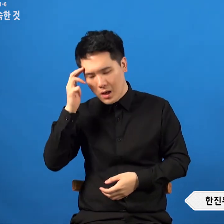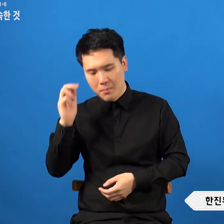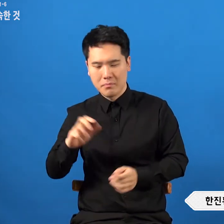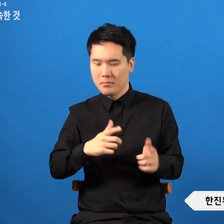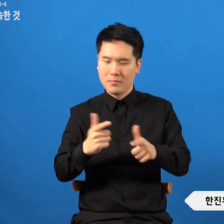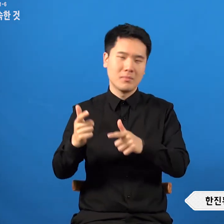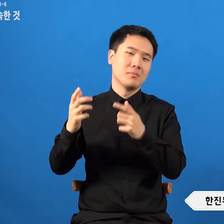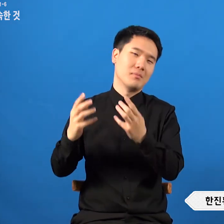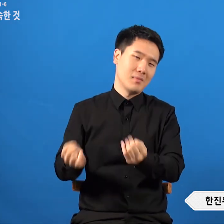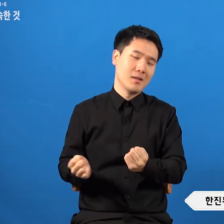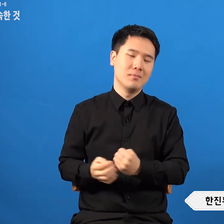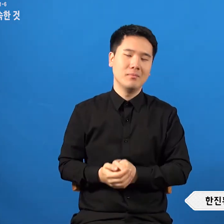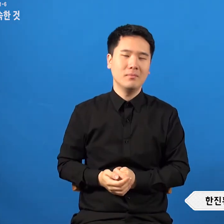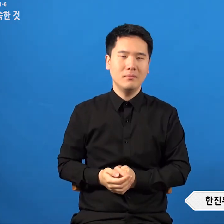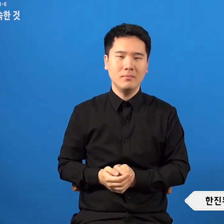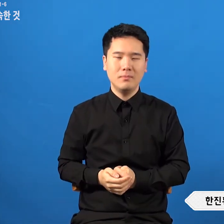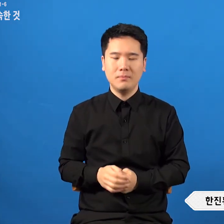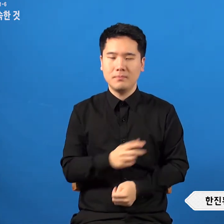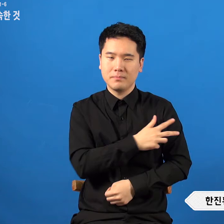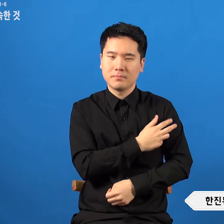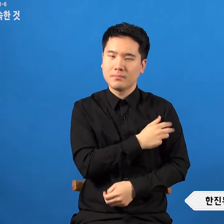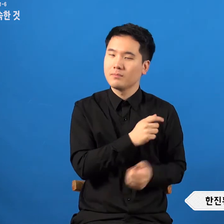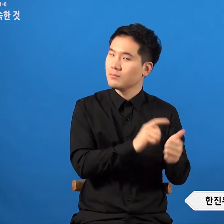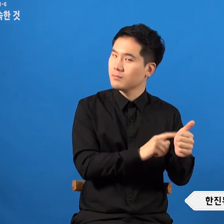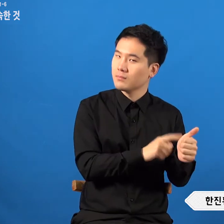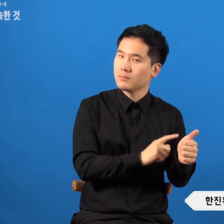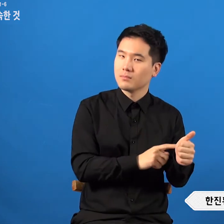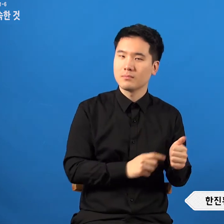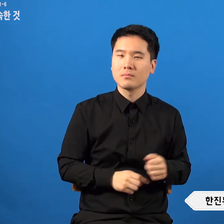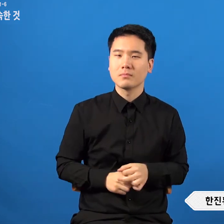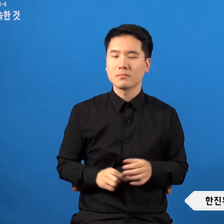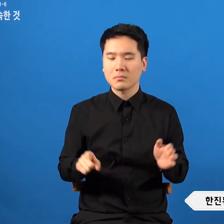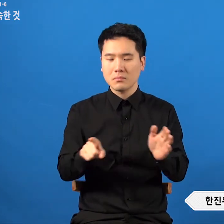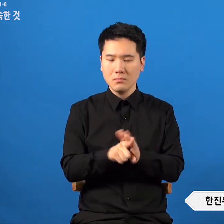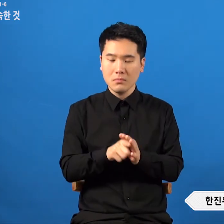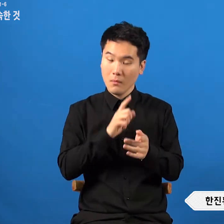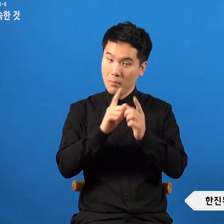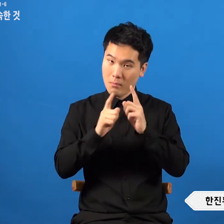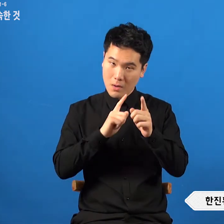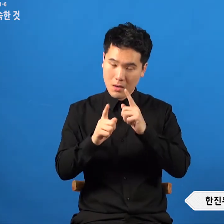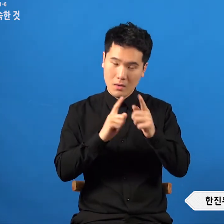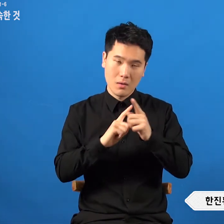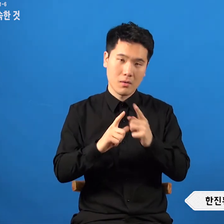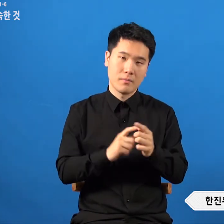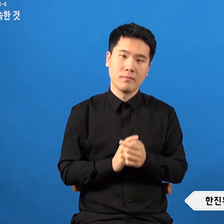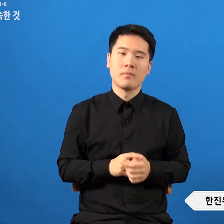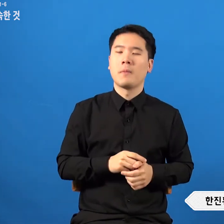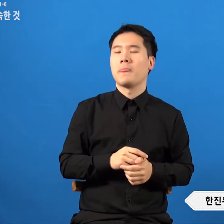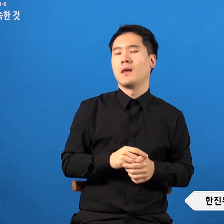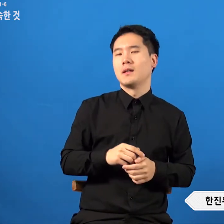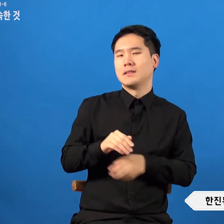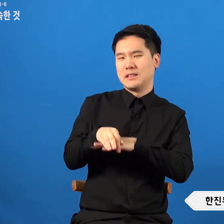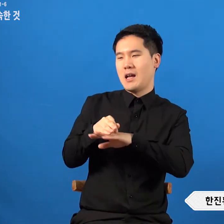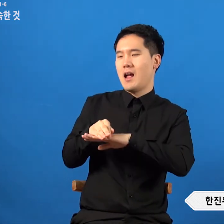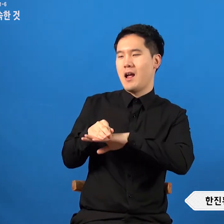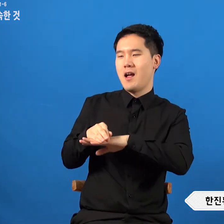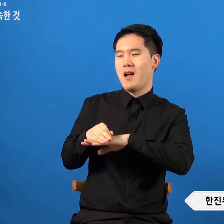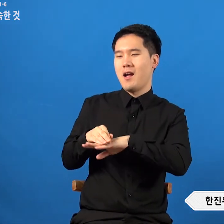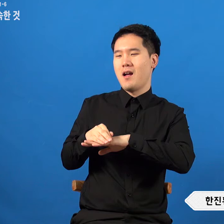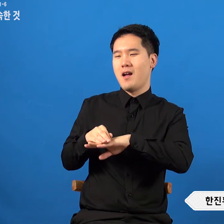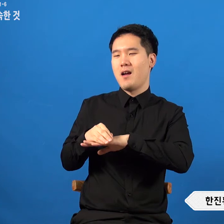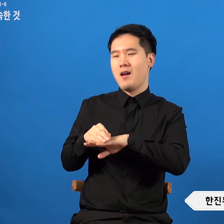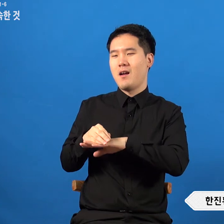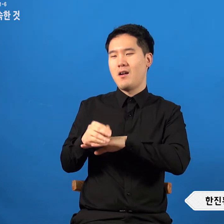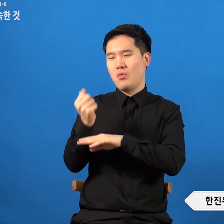많습니다. 그 집사님은 이 신앙의 용어도 차의 관점으로